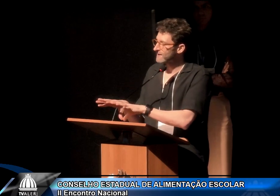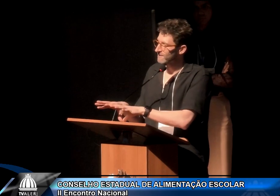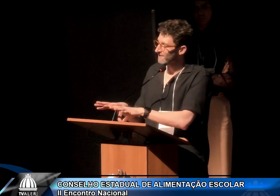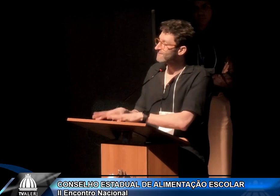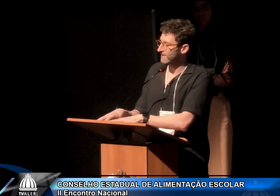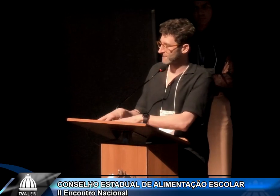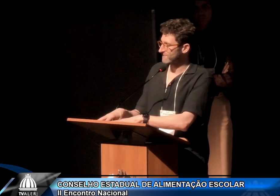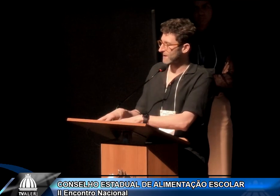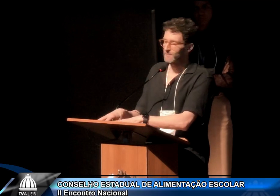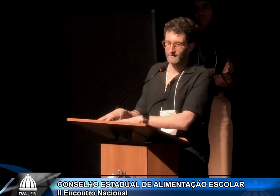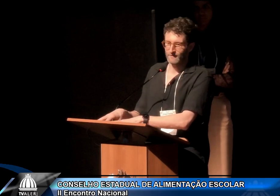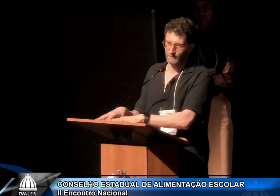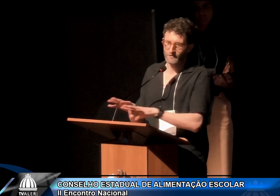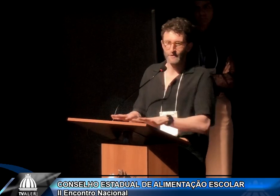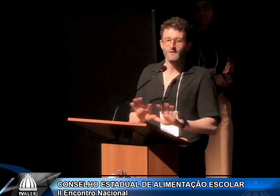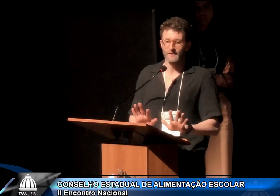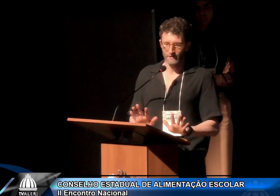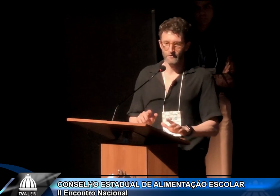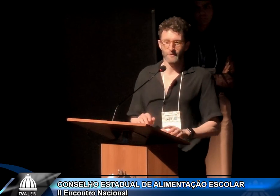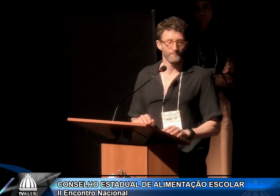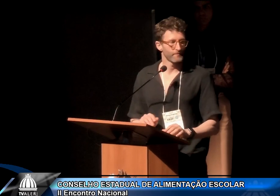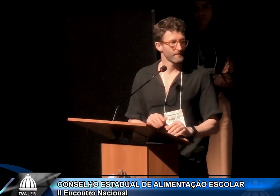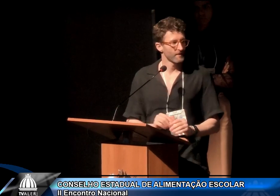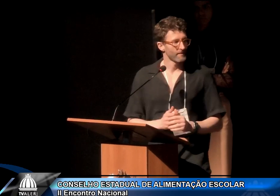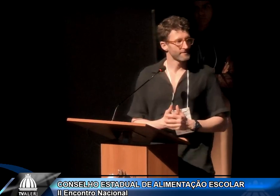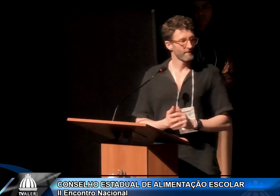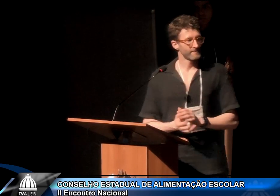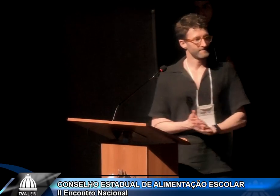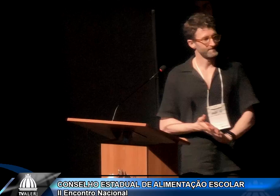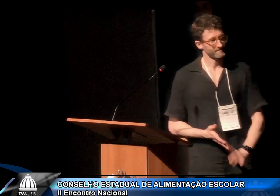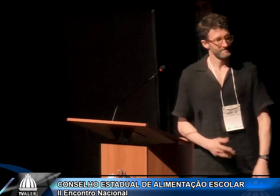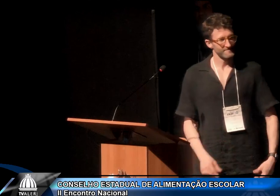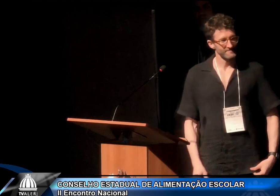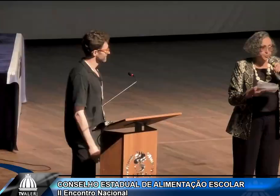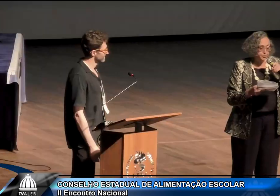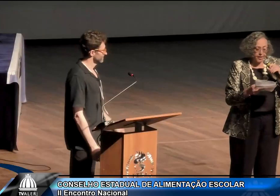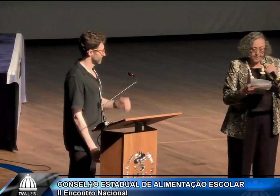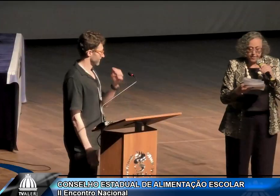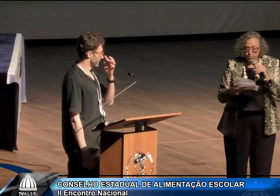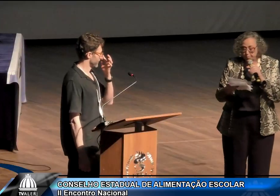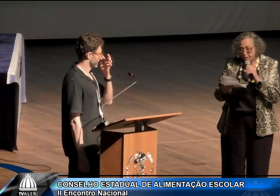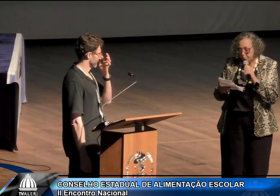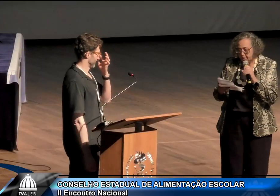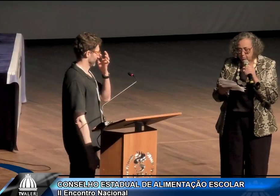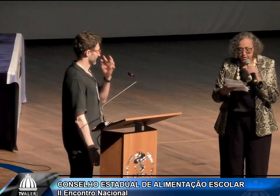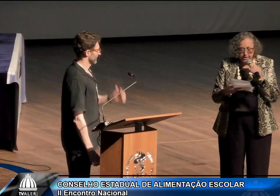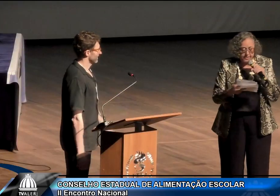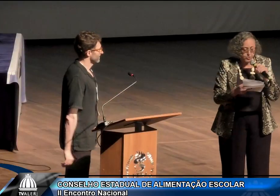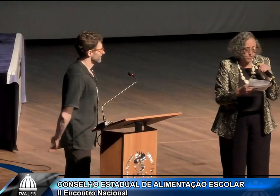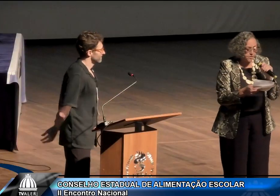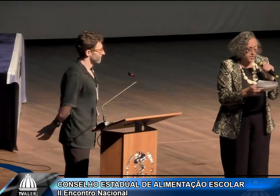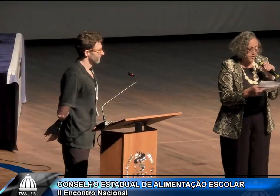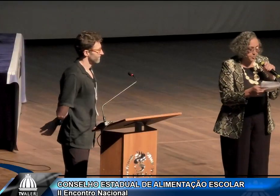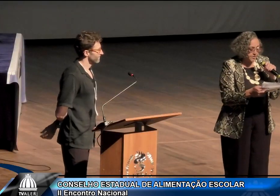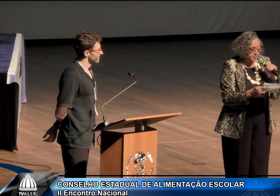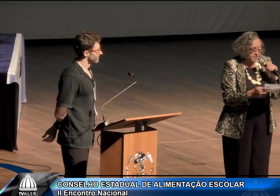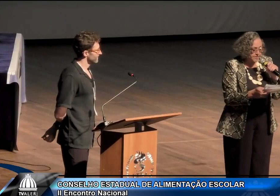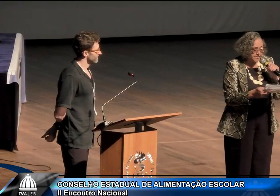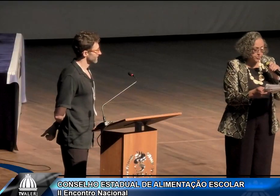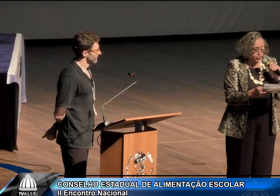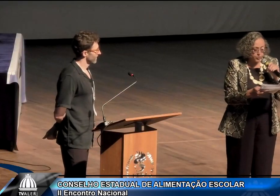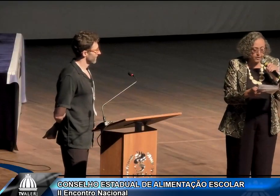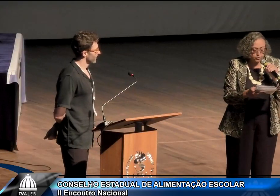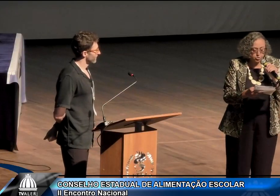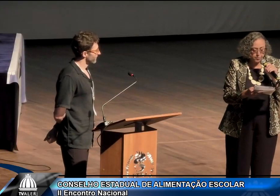fórmula que a criança aceita apenas fornece que tem na escola aqui não é bem a pergunta né Tá solicitando as